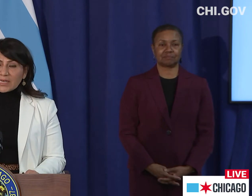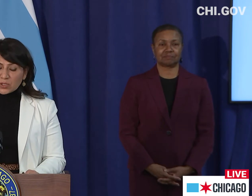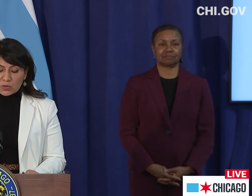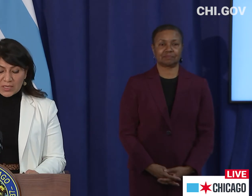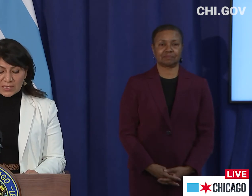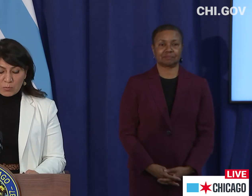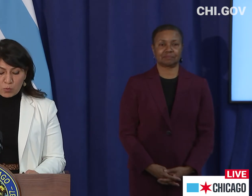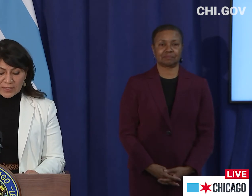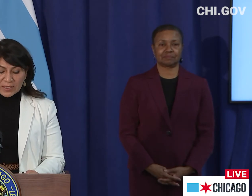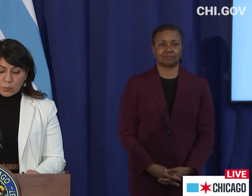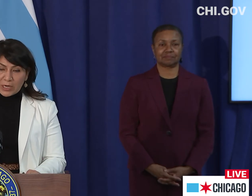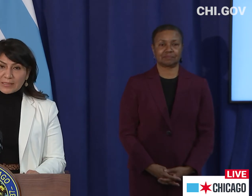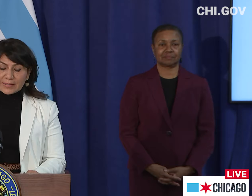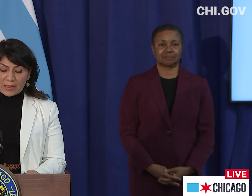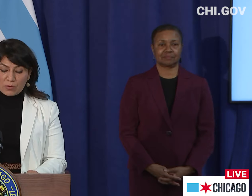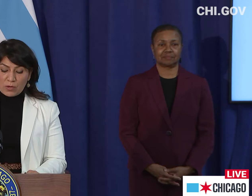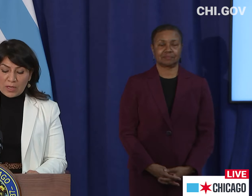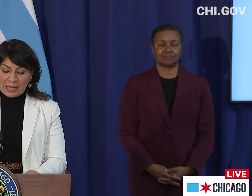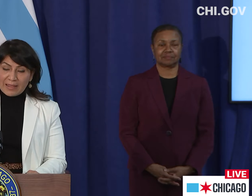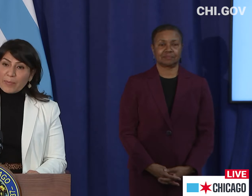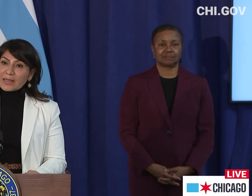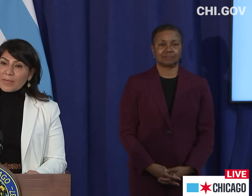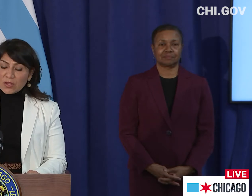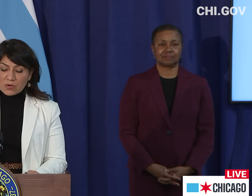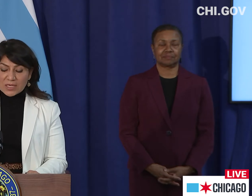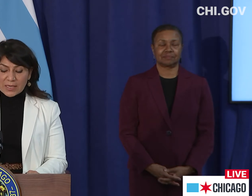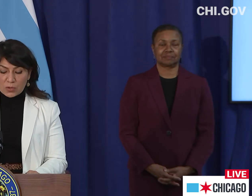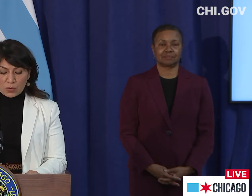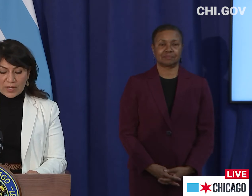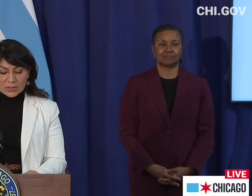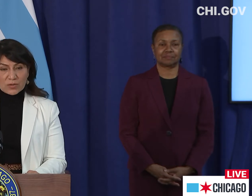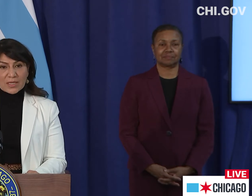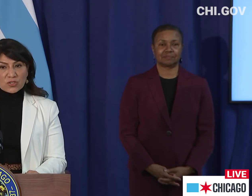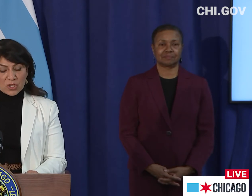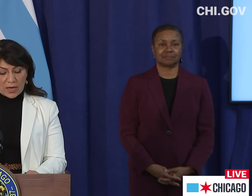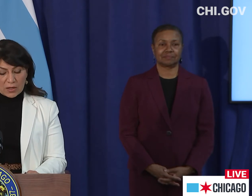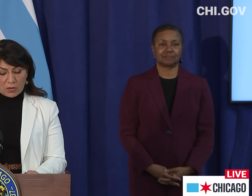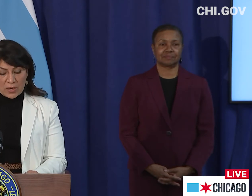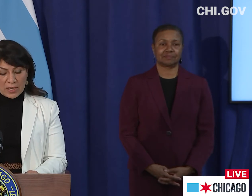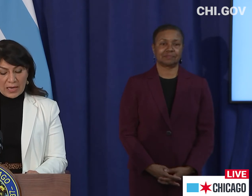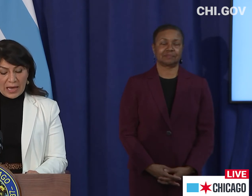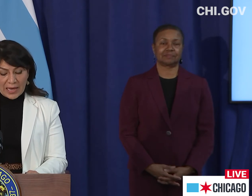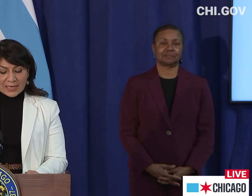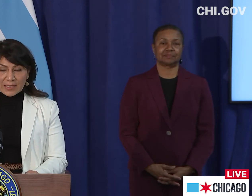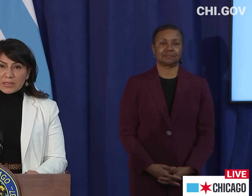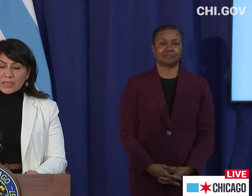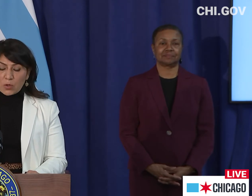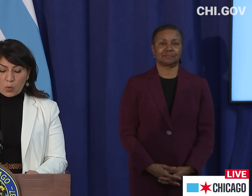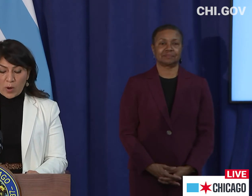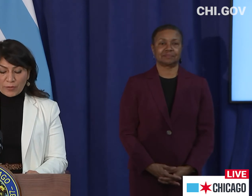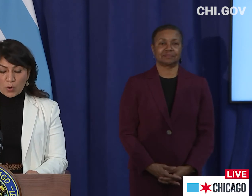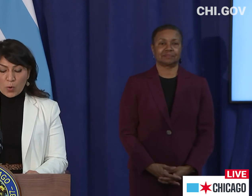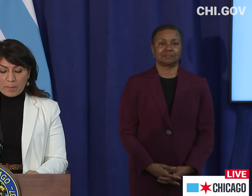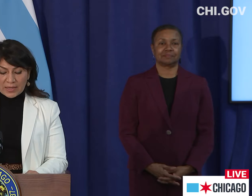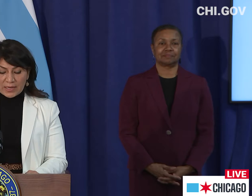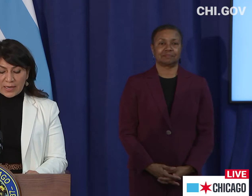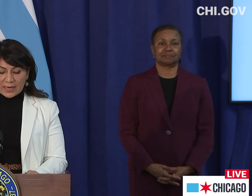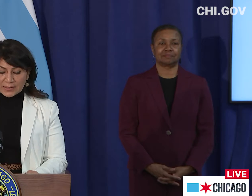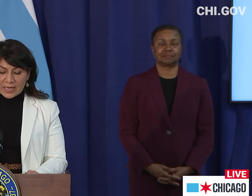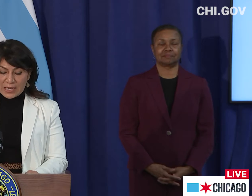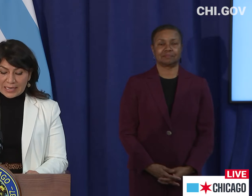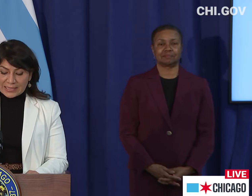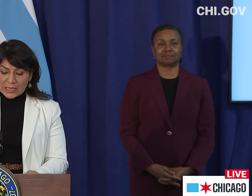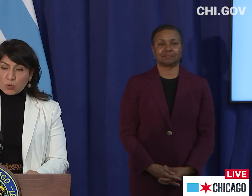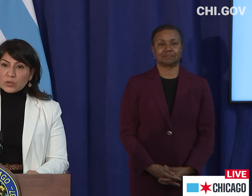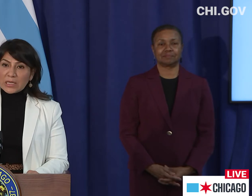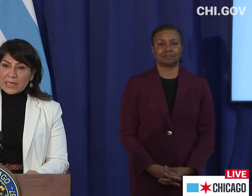las mitigaciones impuestas por el Estado, el Departamento de Salud de la Ciudad de Chicago ha establecido 4